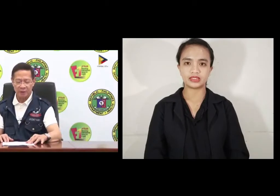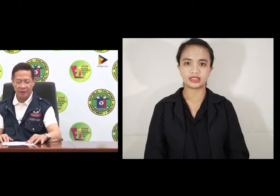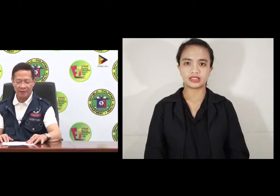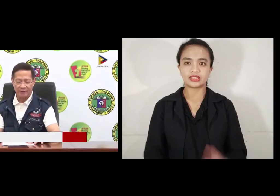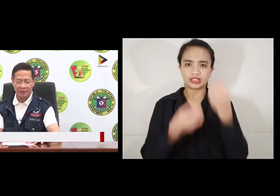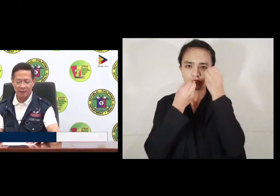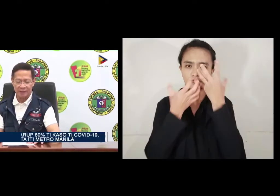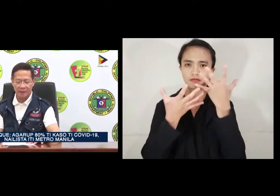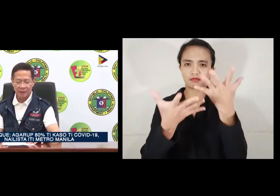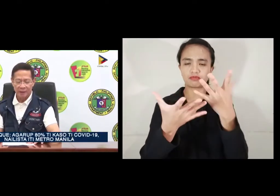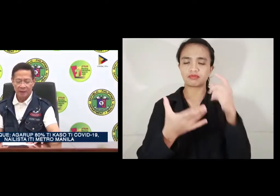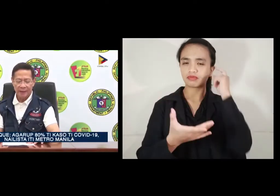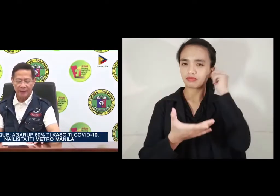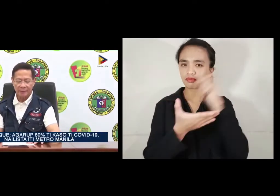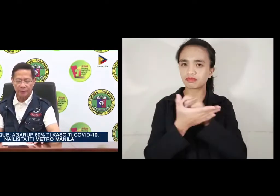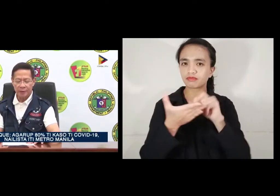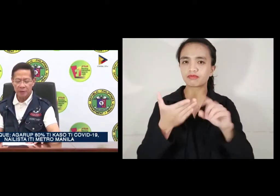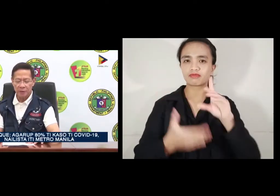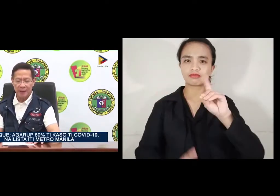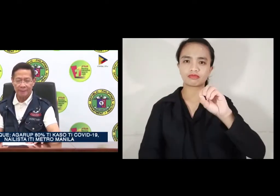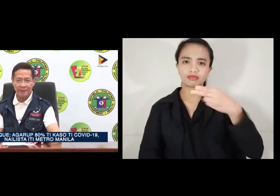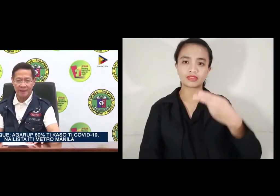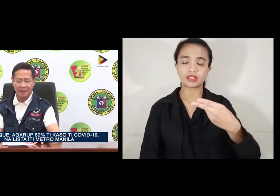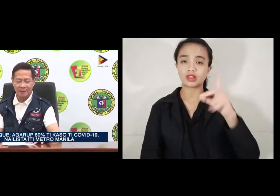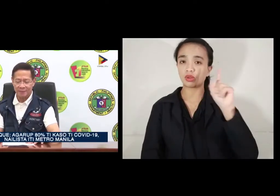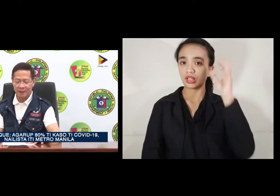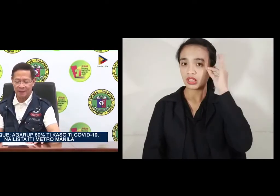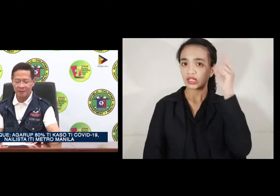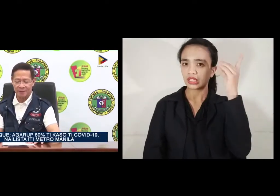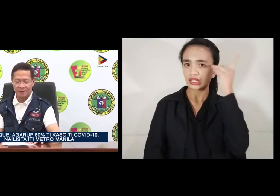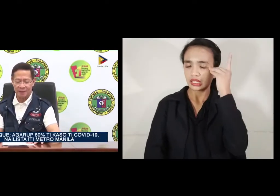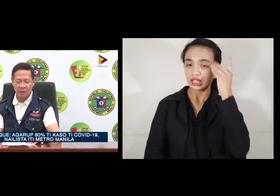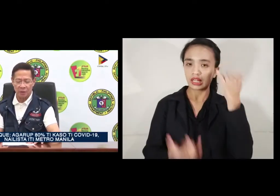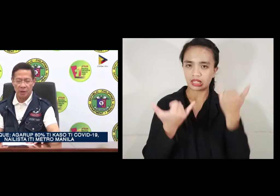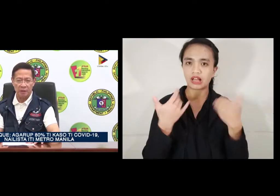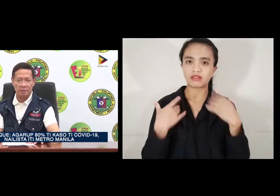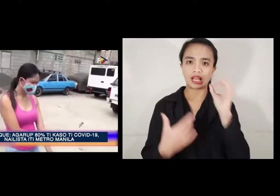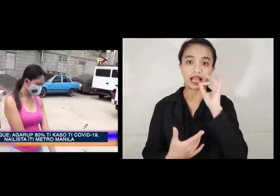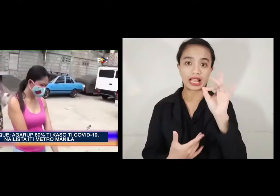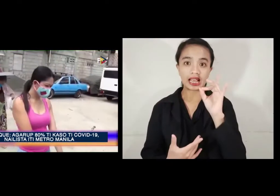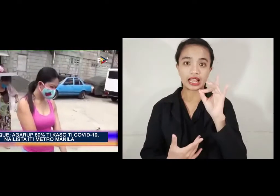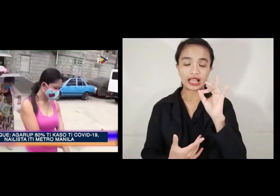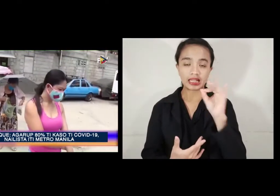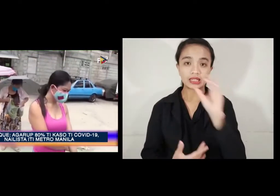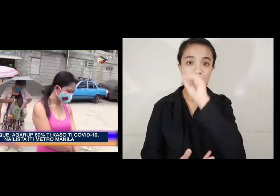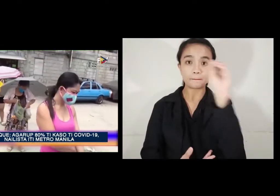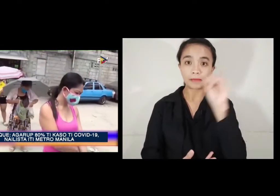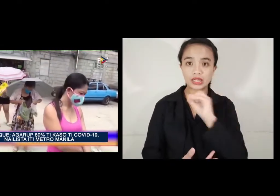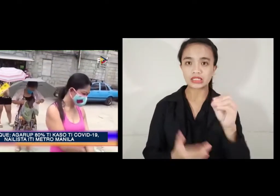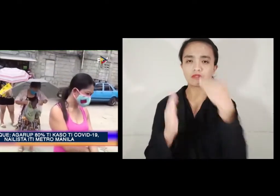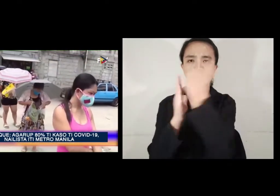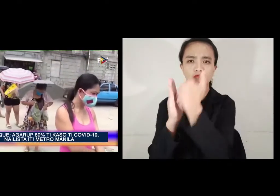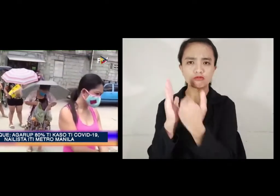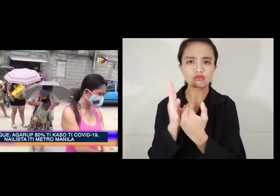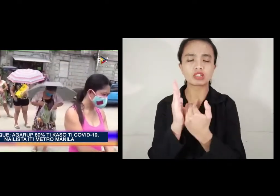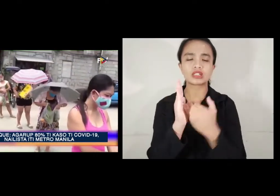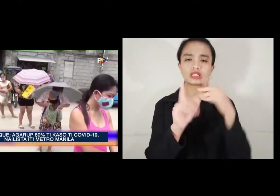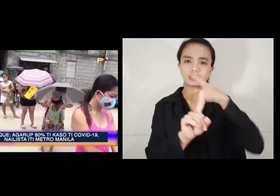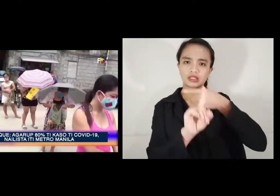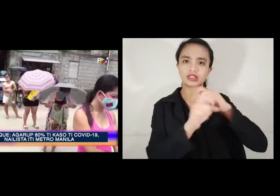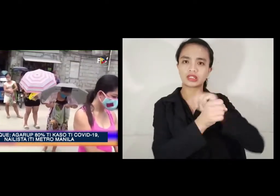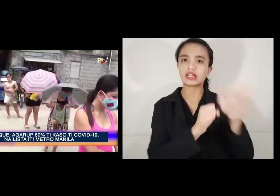Inwaragawag ni Department of Health Secretary Francisco Duque III nga agrop 80% iti mailislista at positibo iti COVID-19